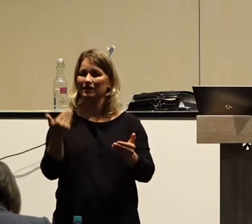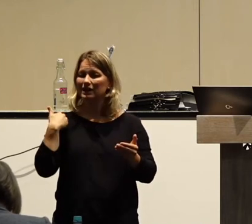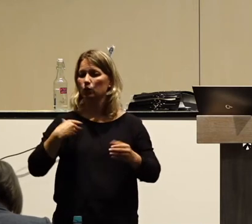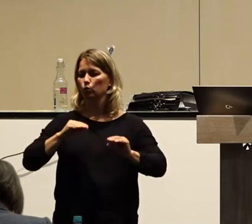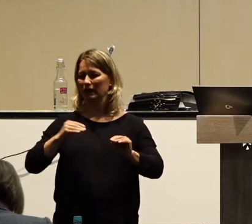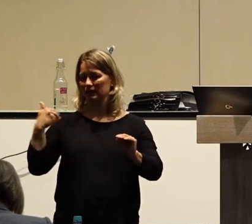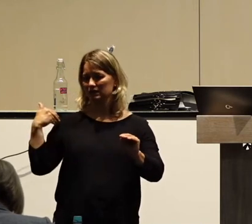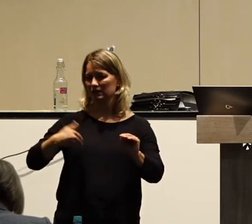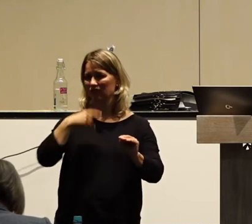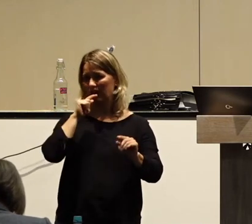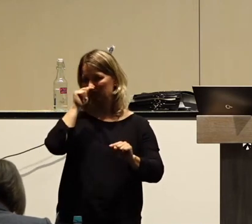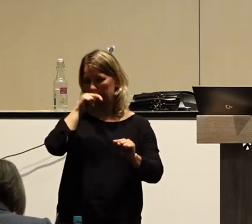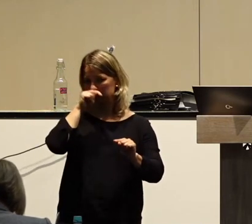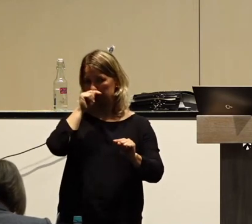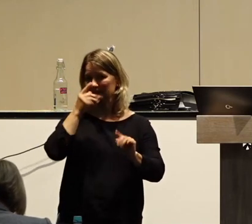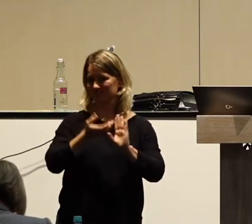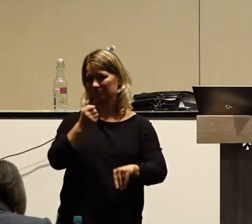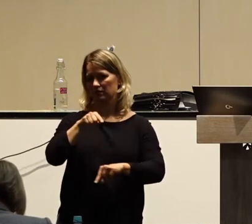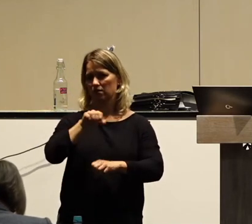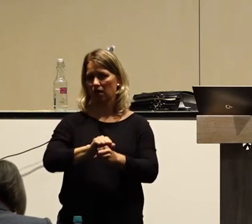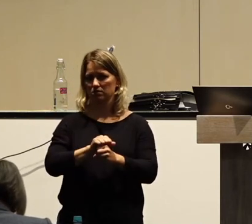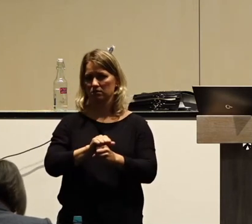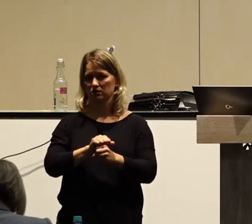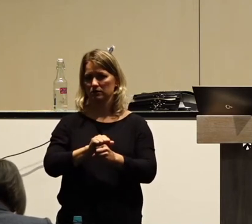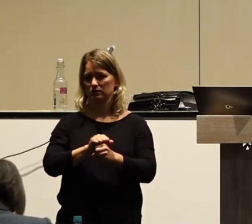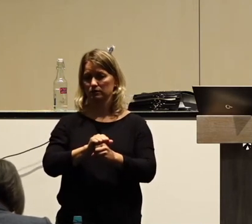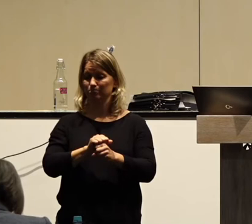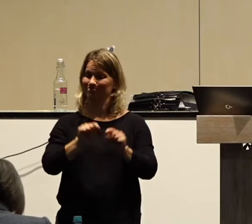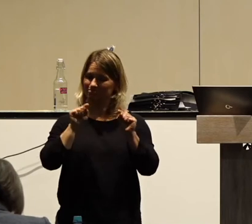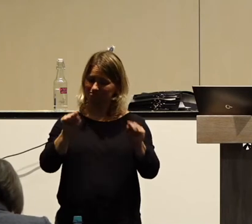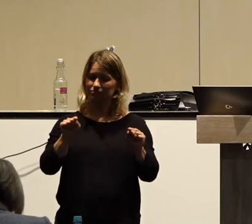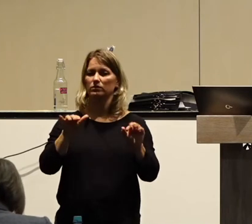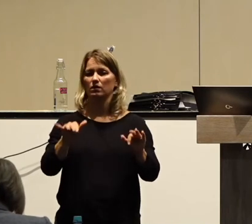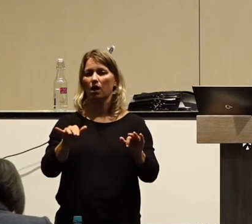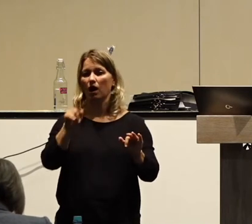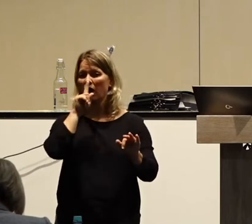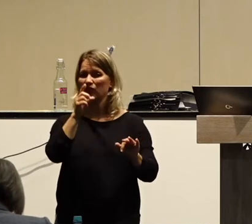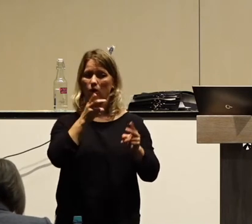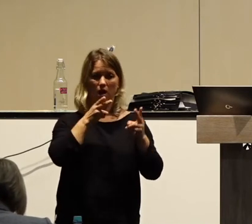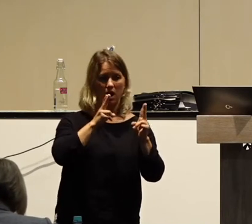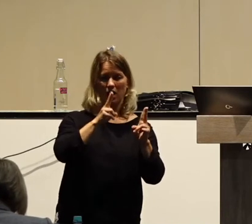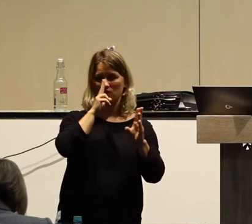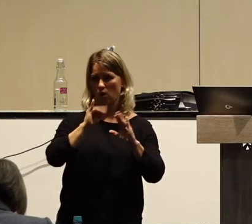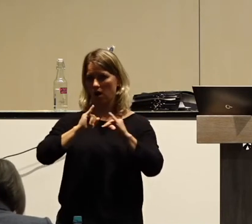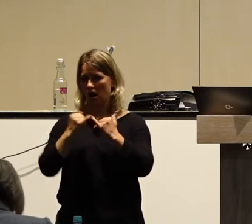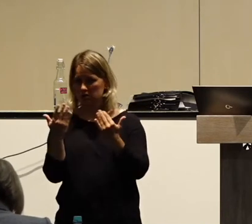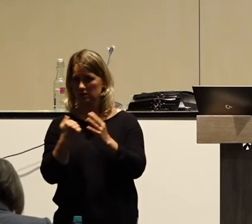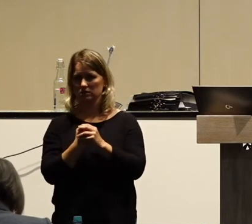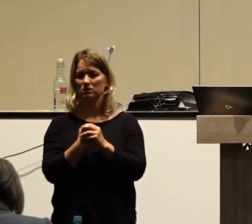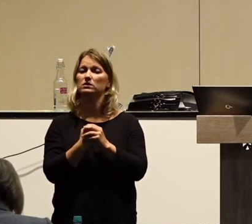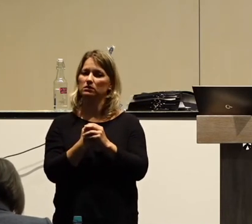der eventuell noch nachgeholt werden soll, und bieten den Lehrern und den Eltern in den Ferien, und da bin ich wieder bei Herrn